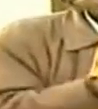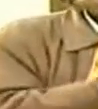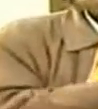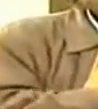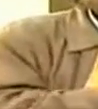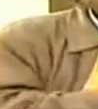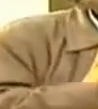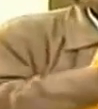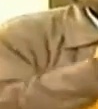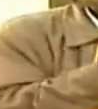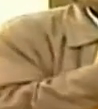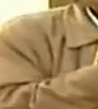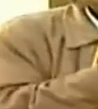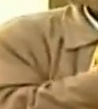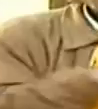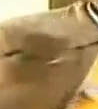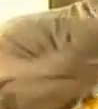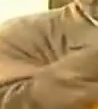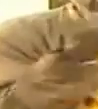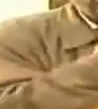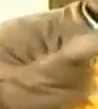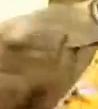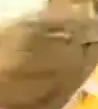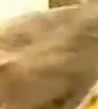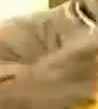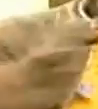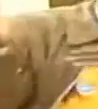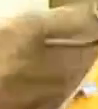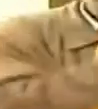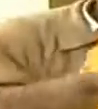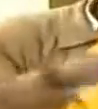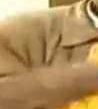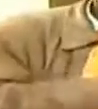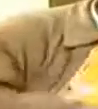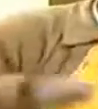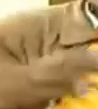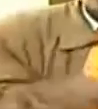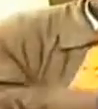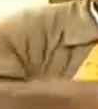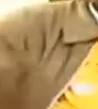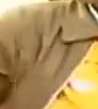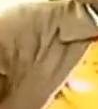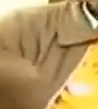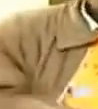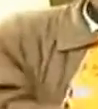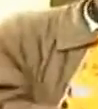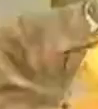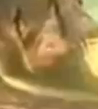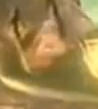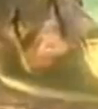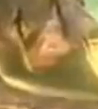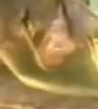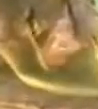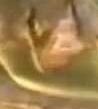መጀመር እንዳለብኝ የነገረኝ የለም። በቃ በጣም መጠጣት ጀመርኩ። ከባድ ችግር ውስጥ ገባሁ።